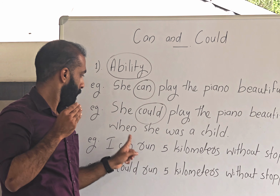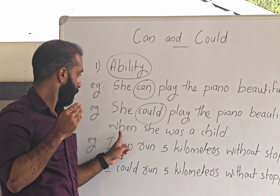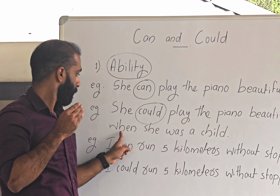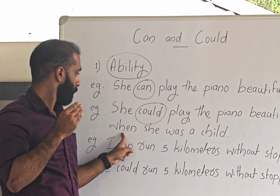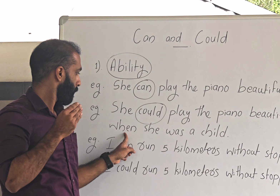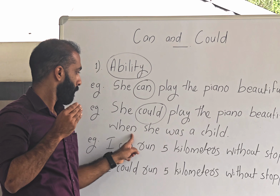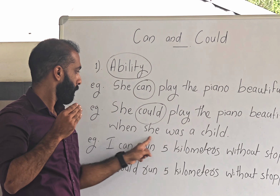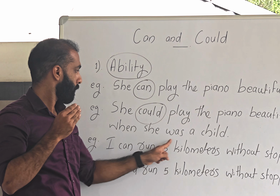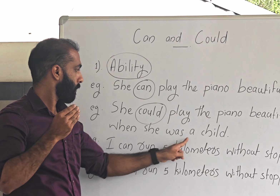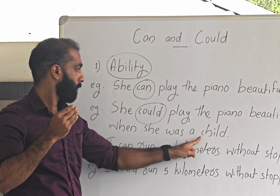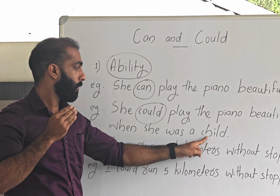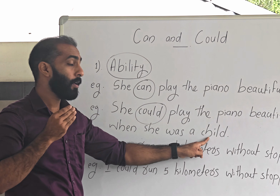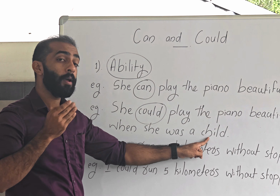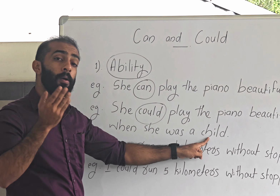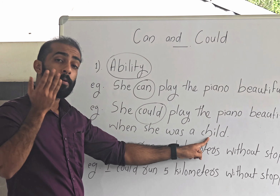പക്ഷെ കഴിയില്ലായിരിക്കും.